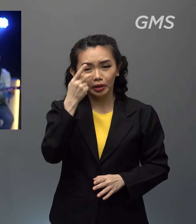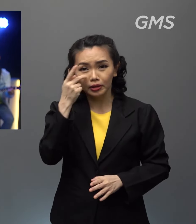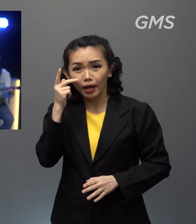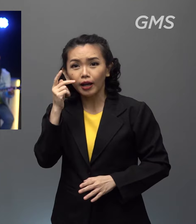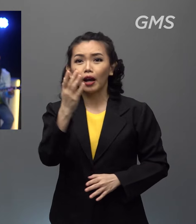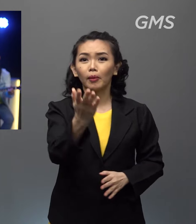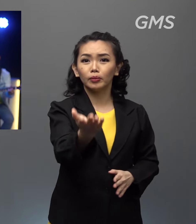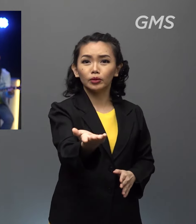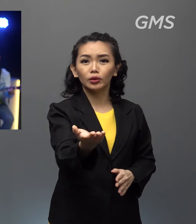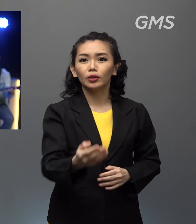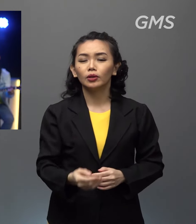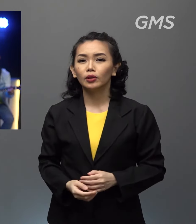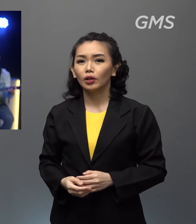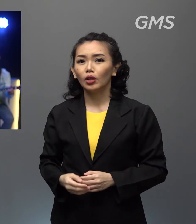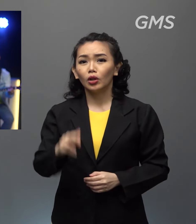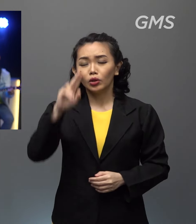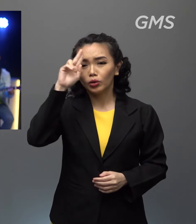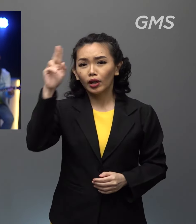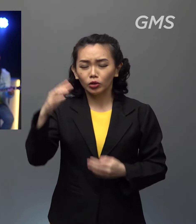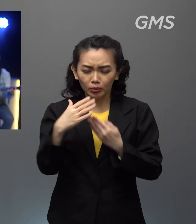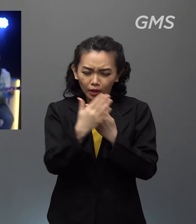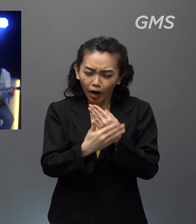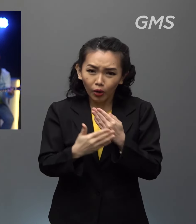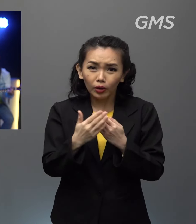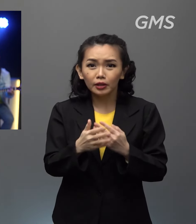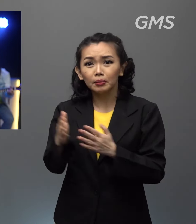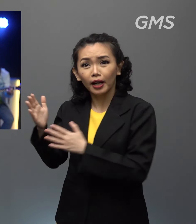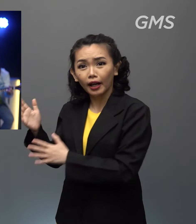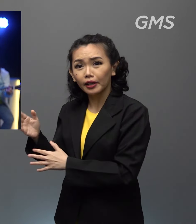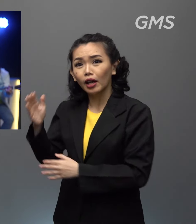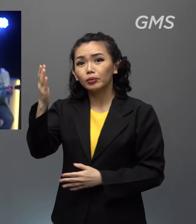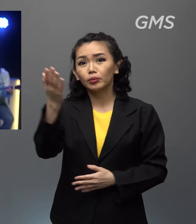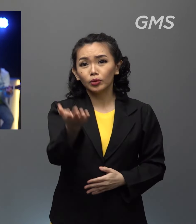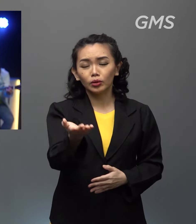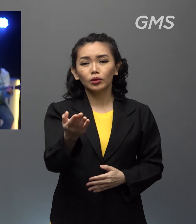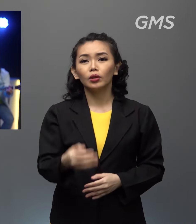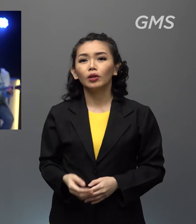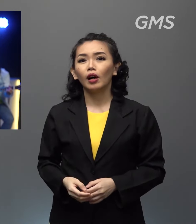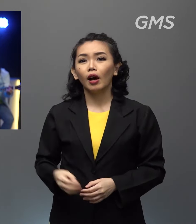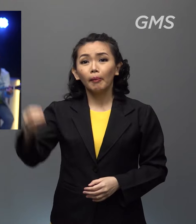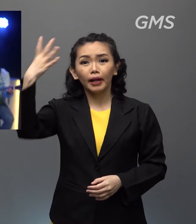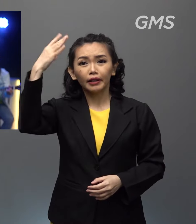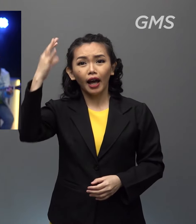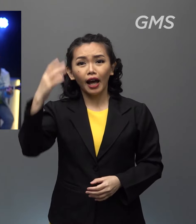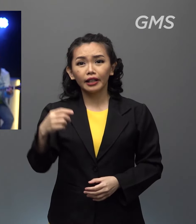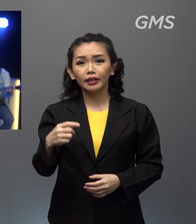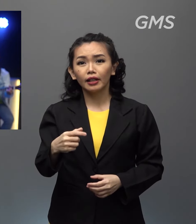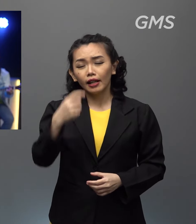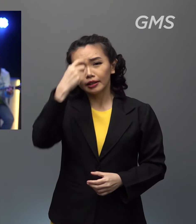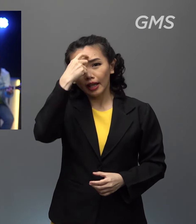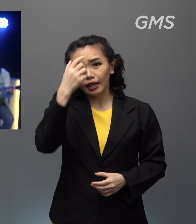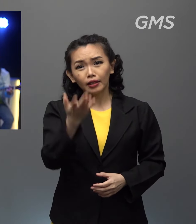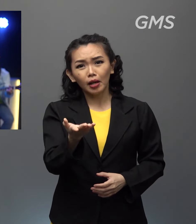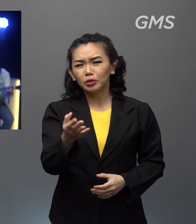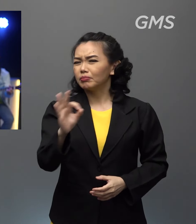Tuhanlah naunganmu di sebelah tangan kananmu. Matahari tidak menyakiti engkau pada waktu siang atau bulan pada waktu